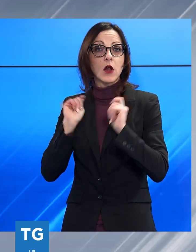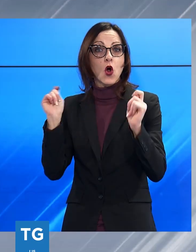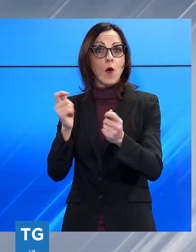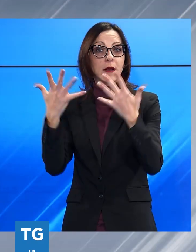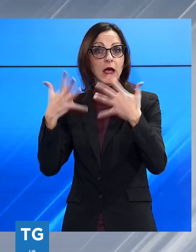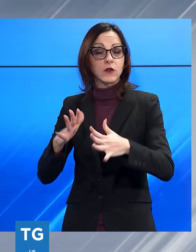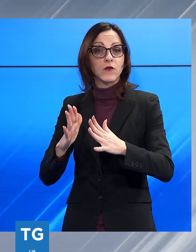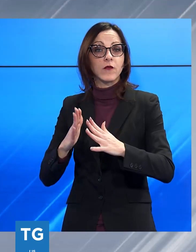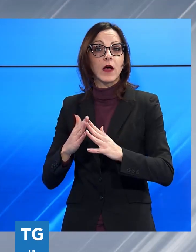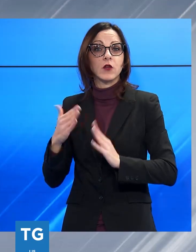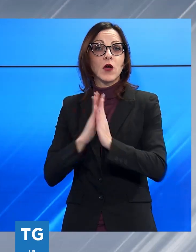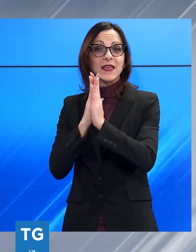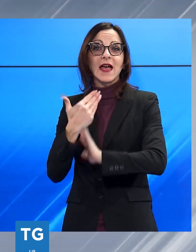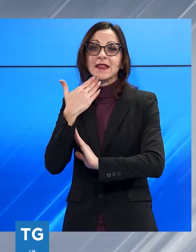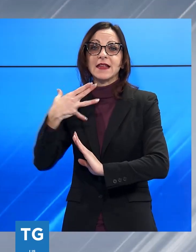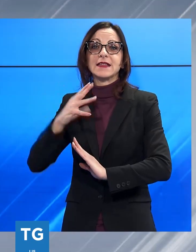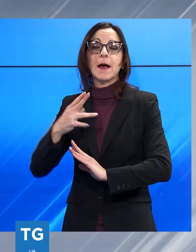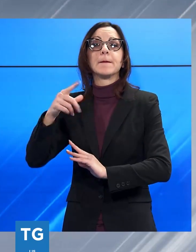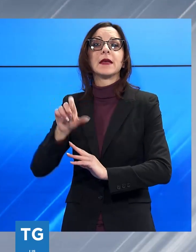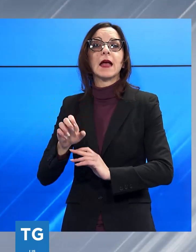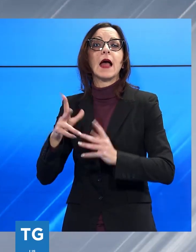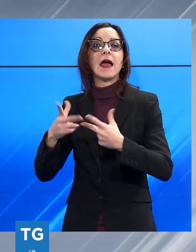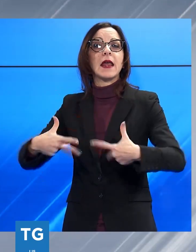San Michele rinnovato